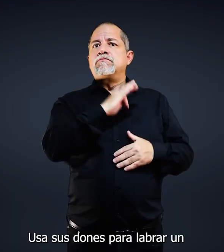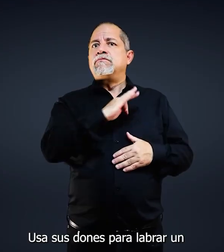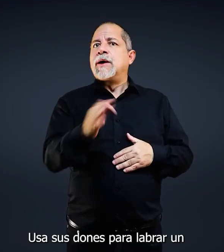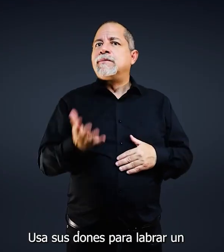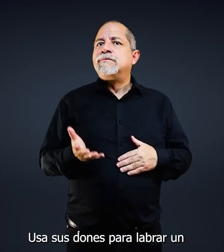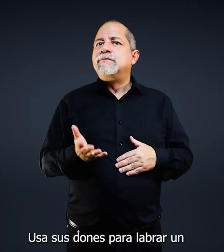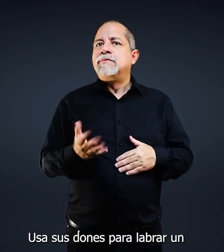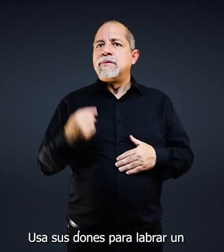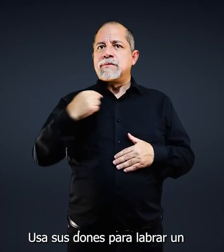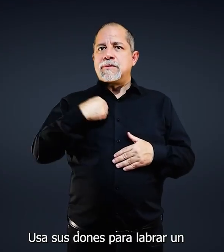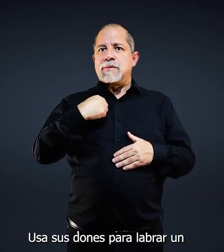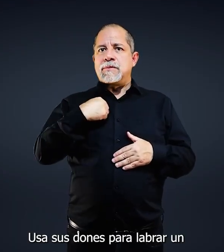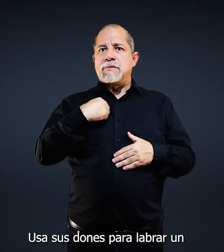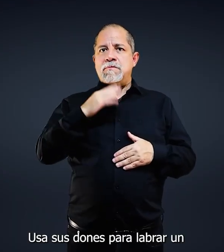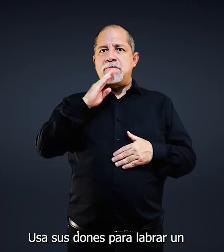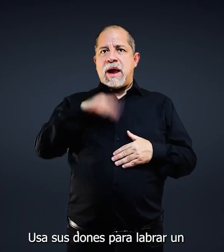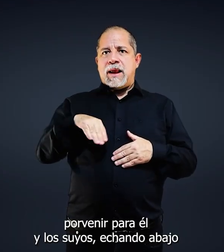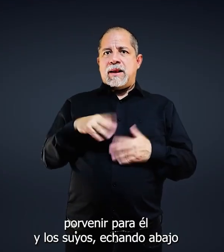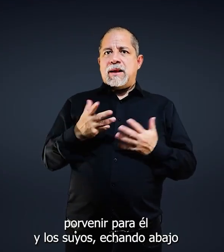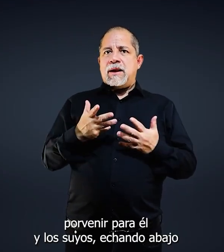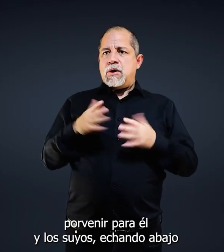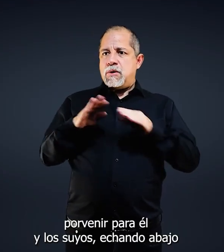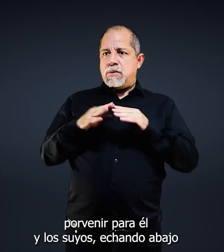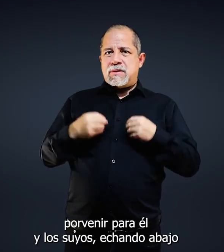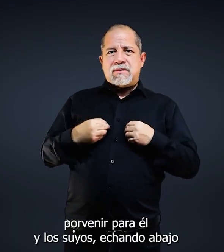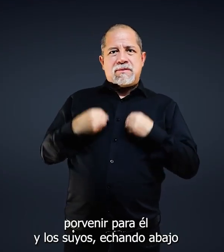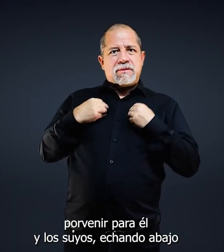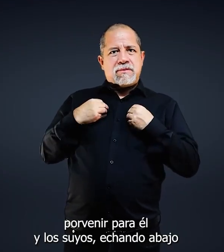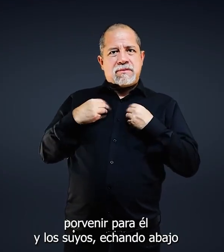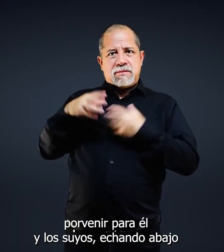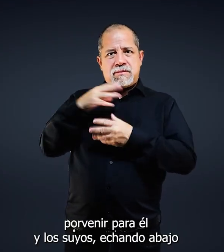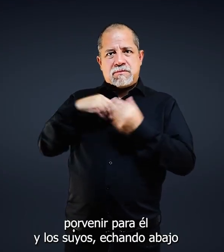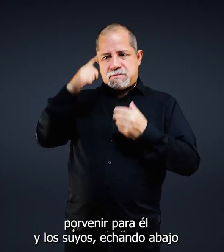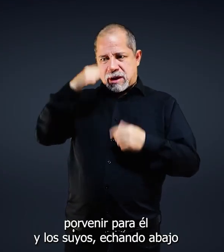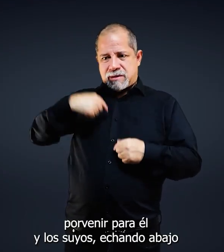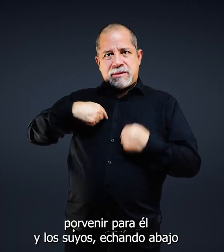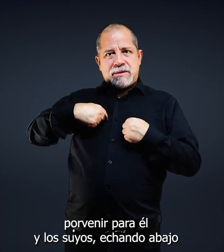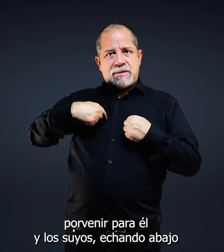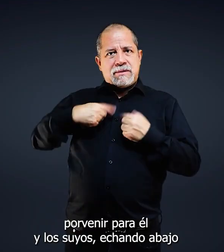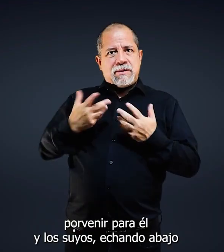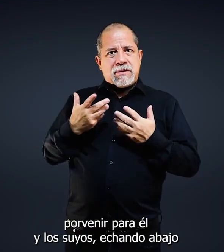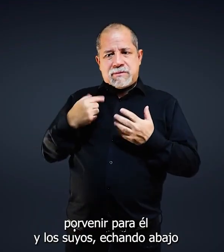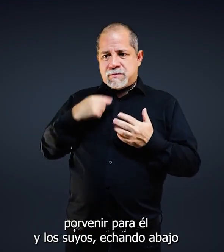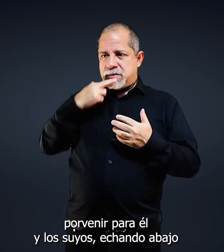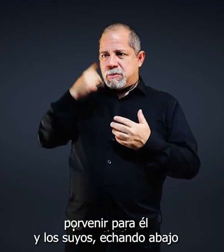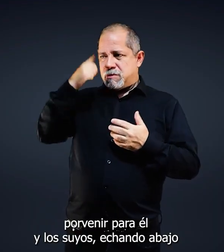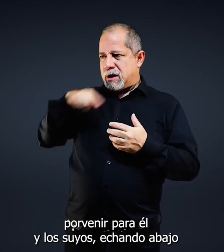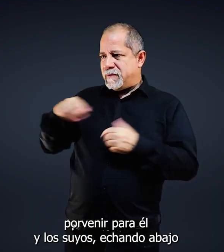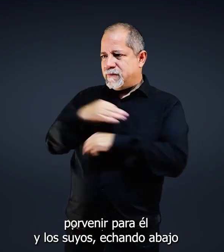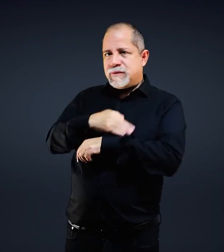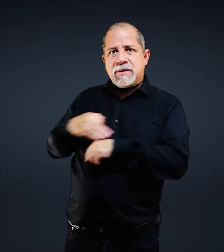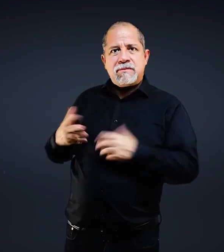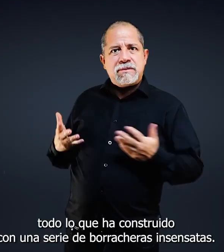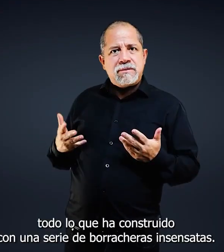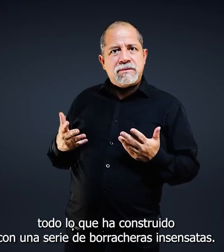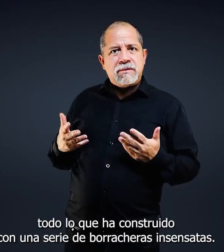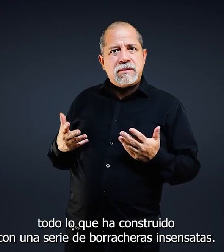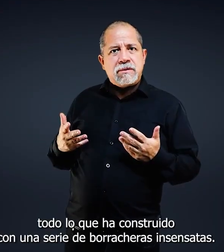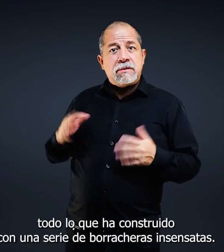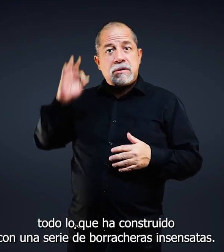sus dones para labrar un porvenir para él y los suyos, echando luego abajo todo lo que ha construido con